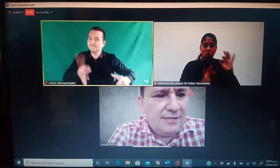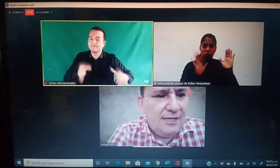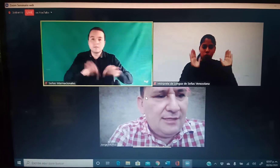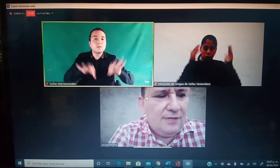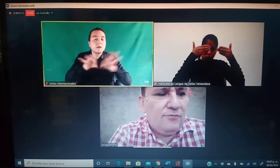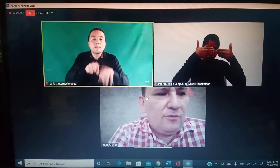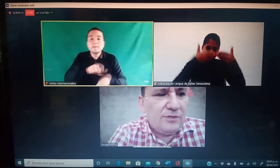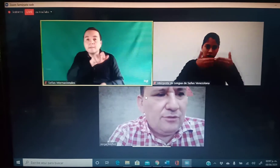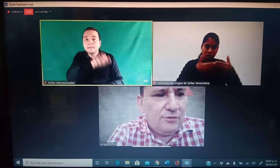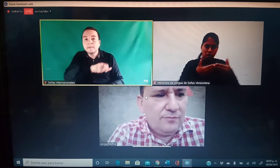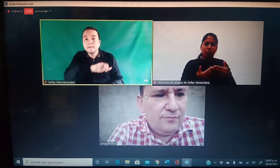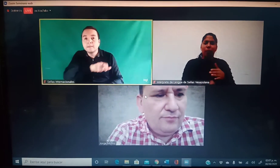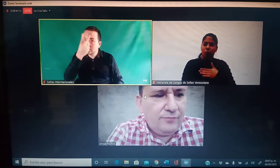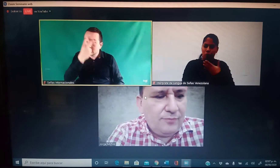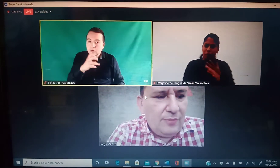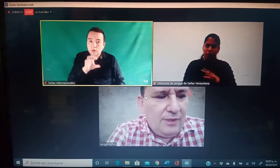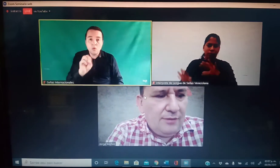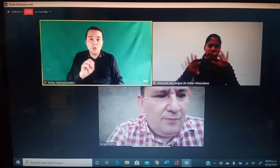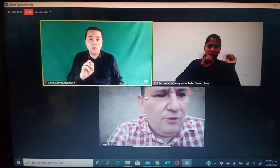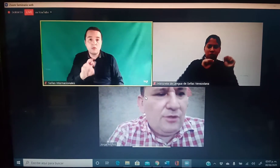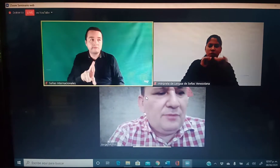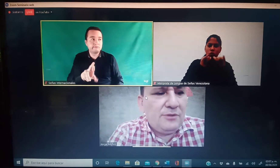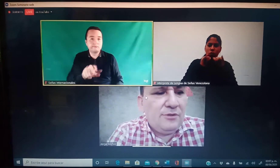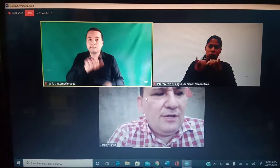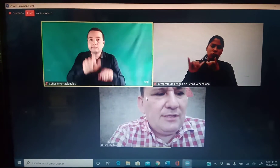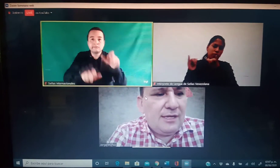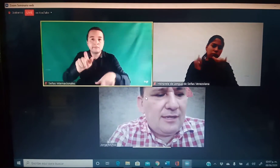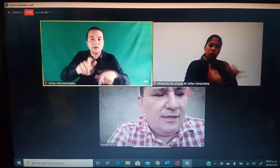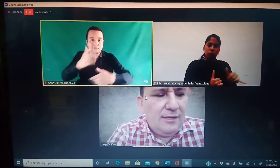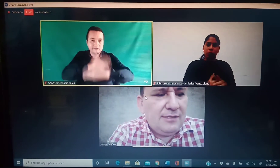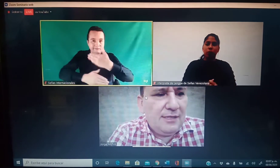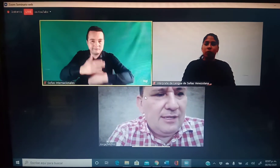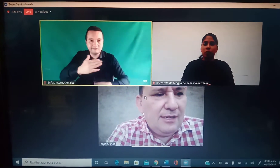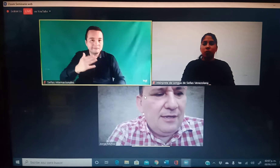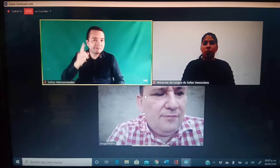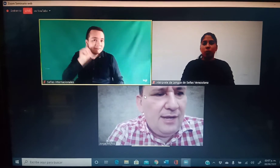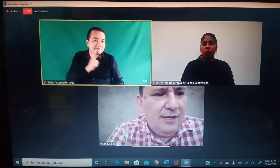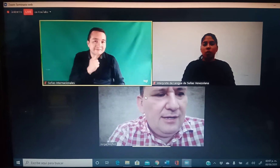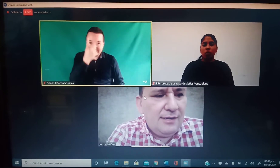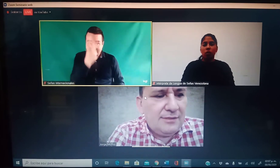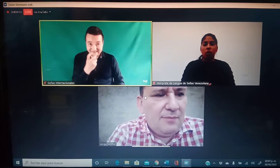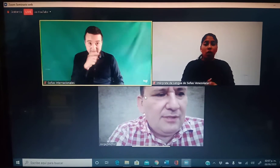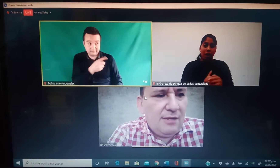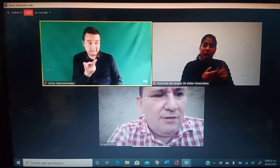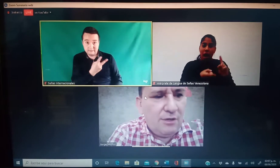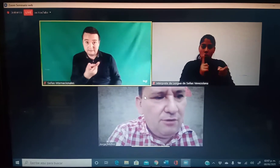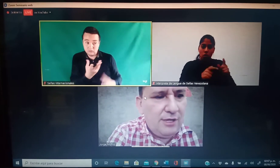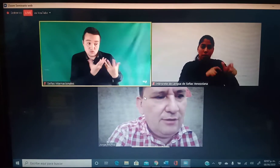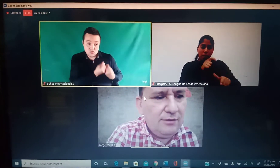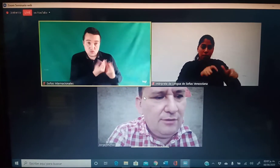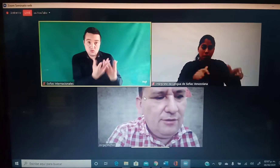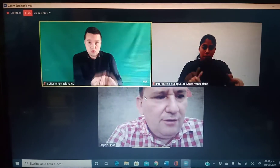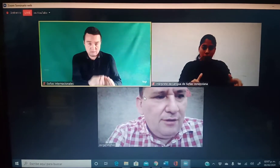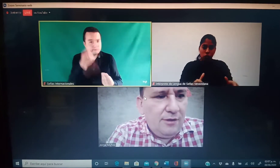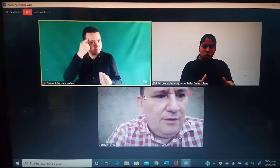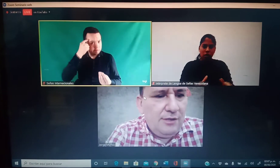accedan a una mejor comunicación. De pronto, las personas que dicen que el braille está mandado a recoger,